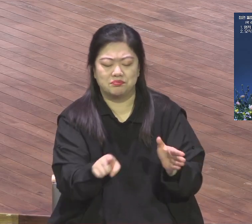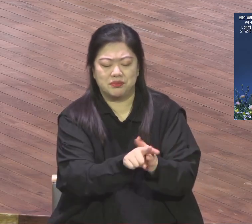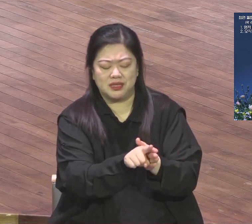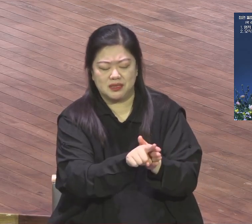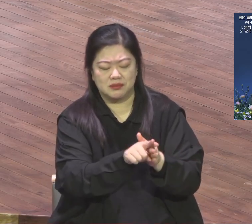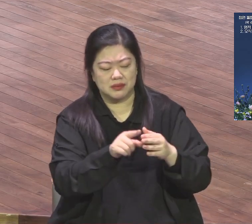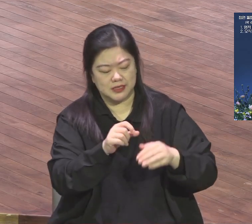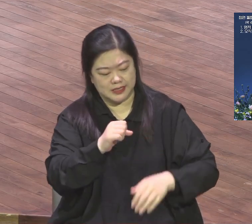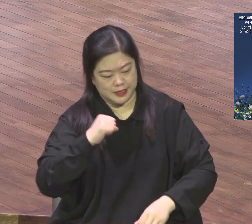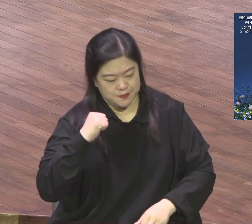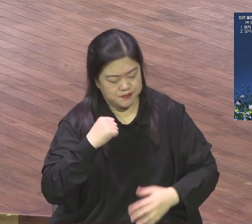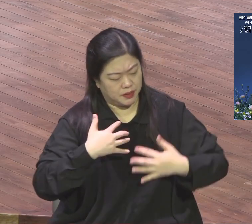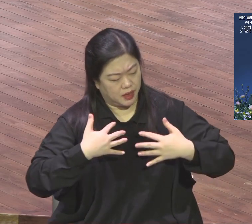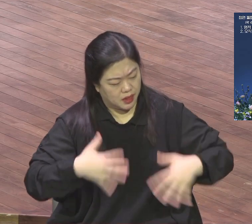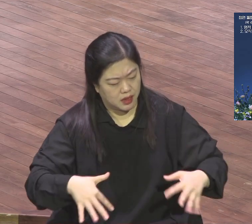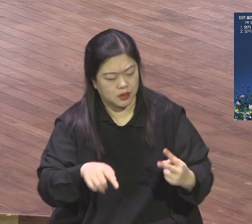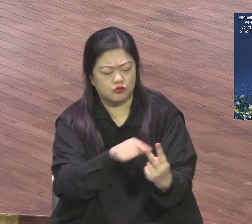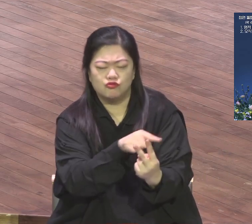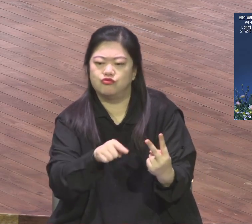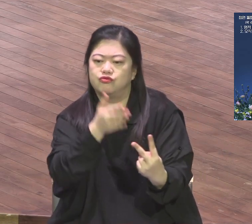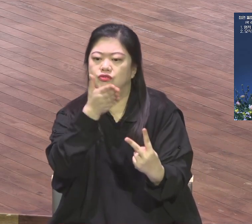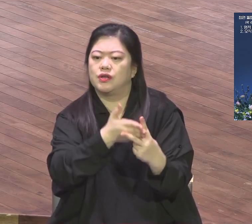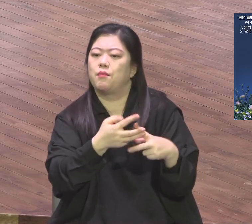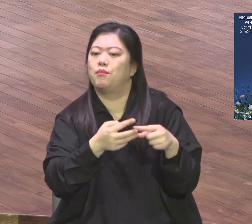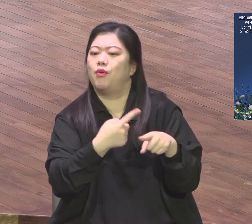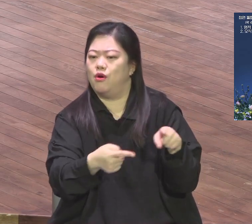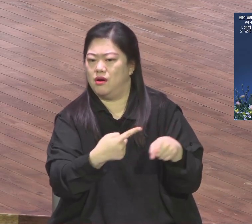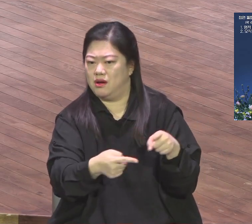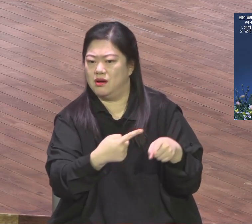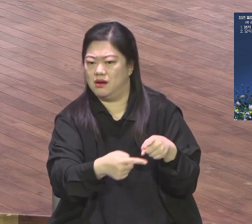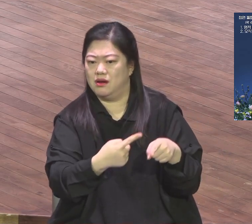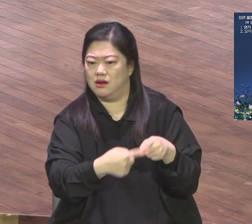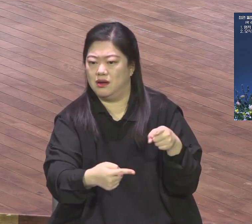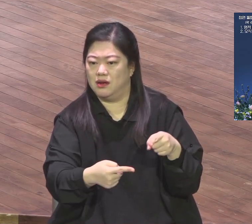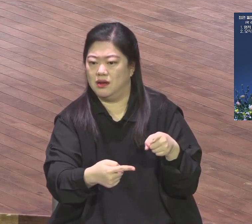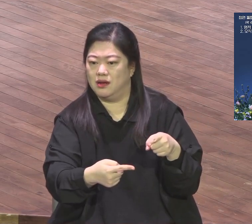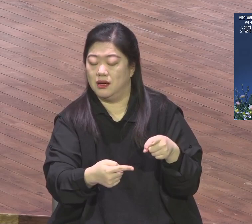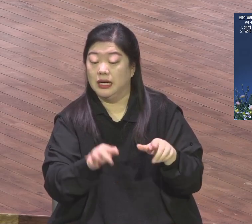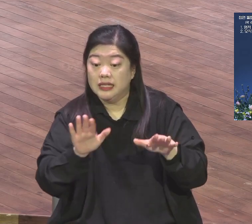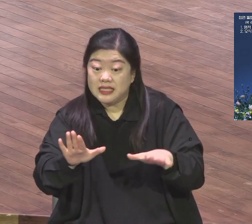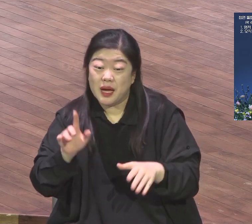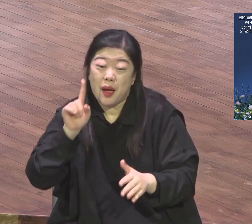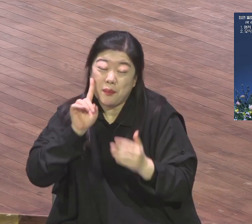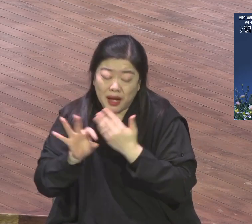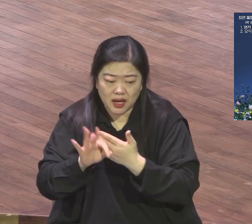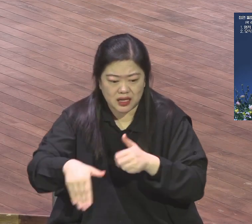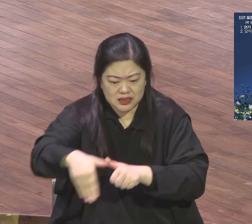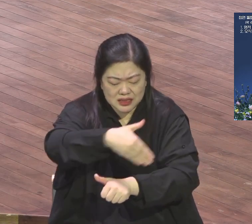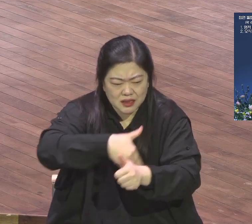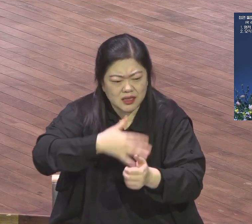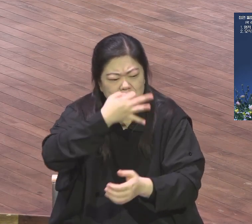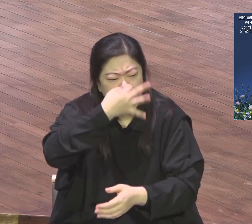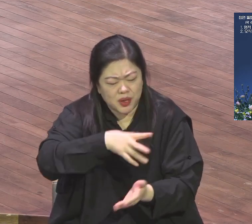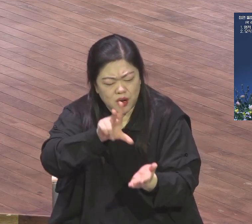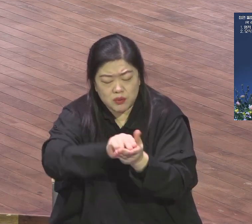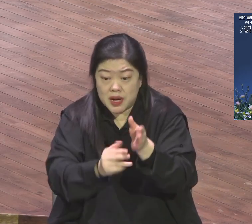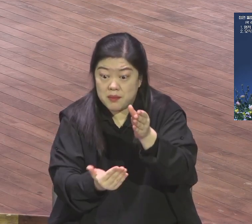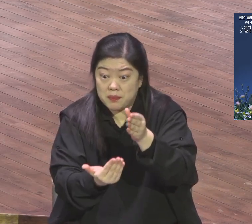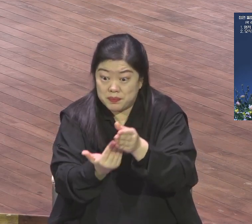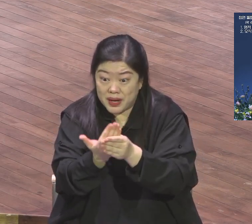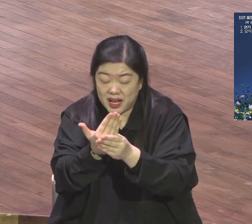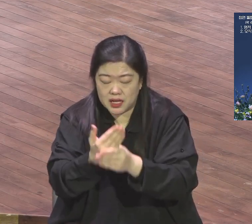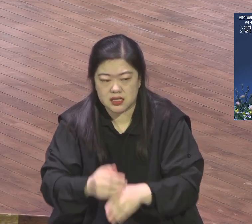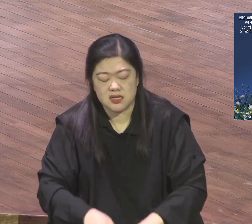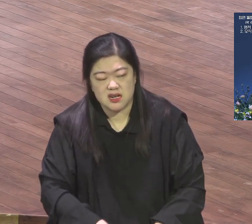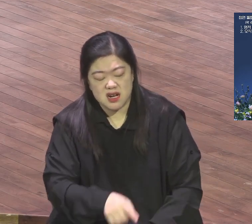봤단 말이에요. 여러분 문제의 사건을요, 여러분 광풍을 믿음의 문제로 보시기 바랍니다. 내 믿음을 하나님 테스트하시구나. 저 여자가, 저 남자가,